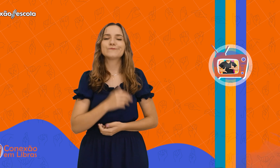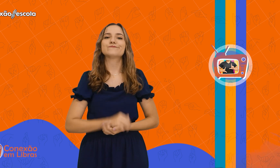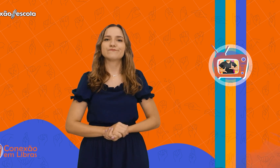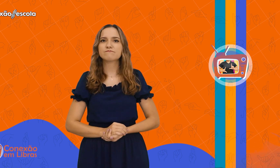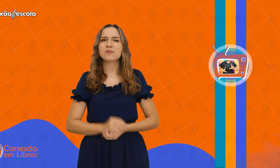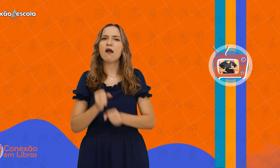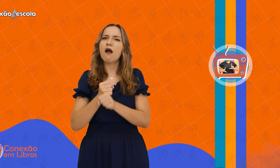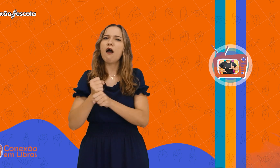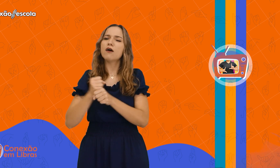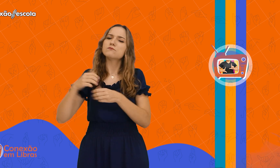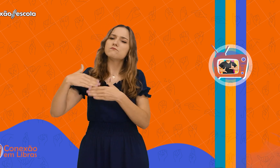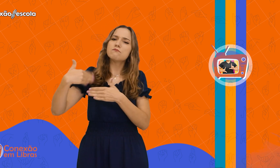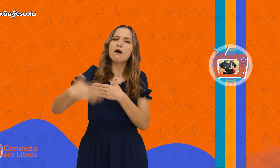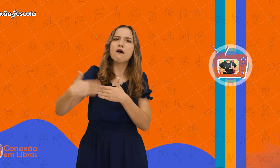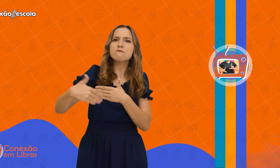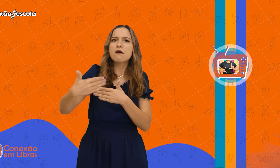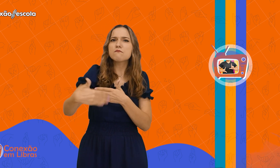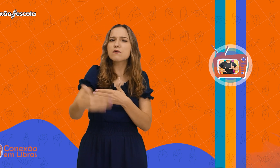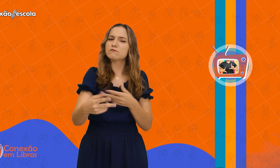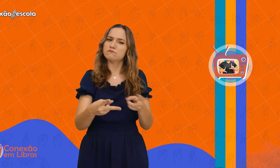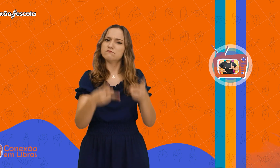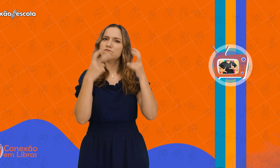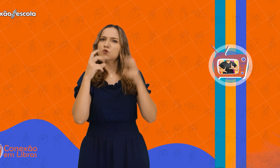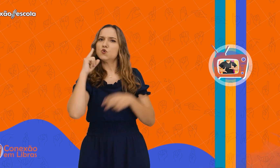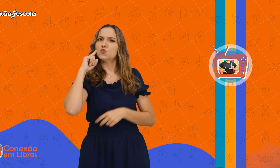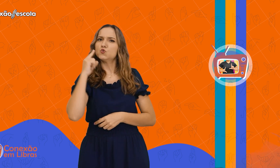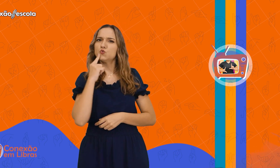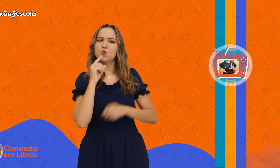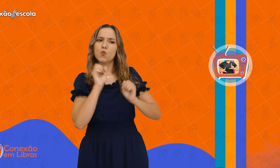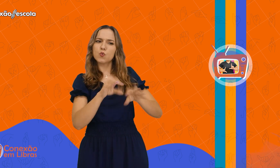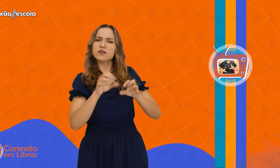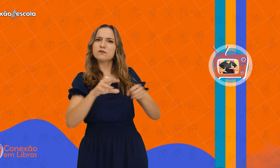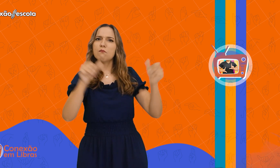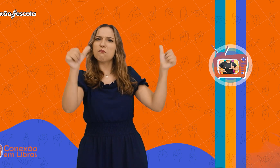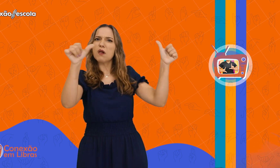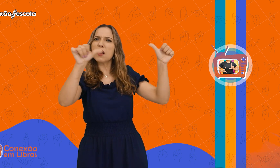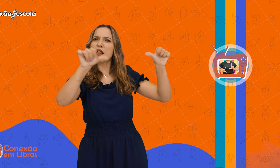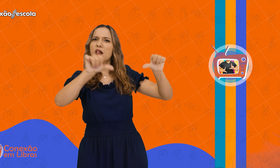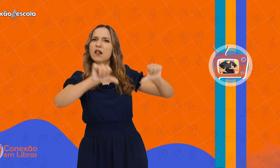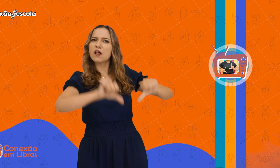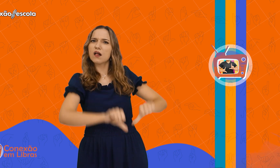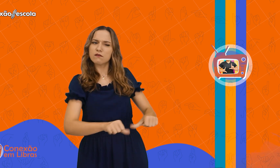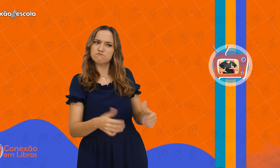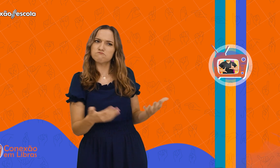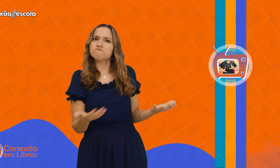Com o passar dos anos, perceberam uma decadência na educação dos surdos e em